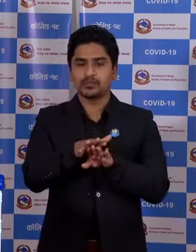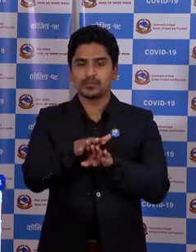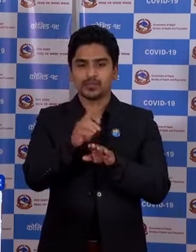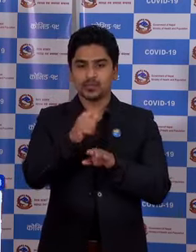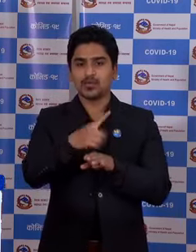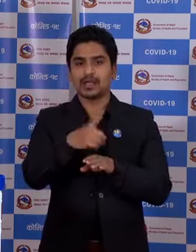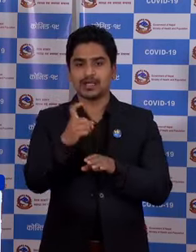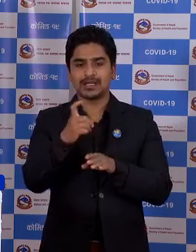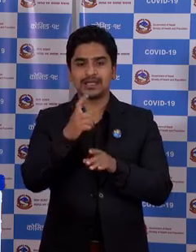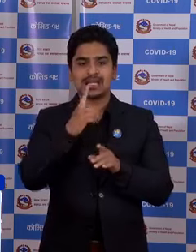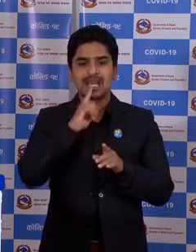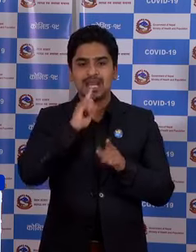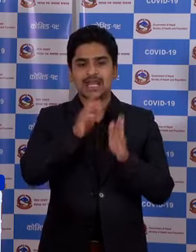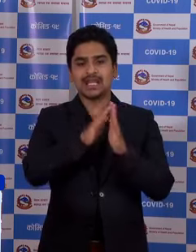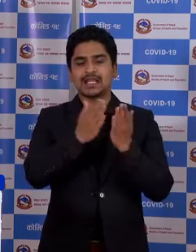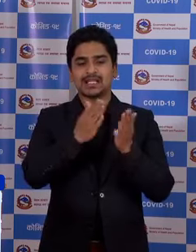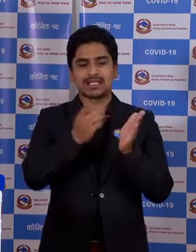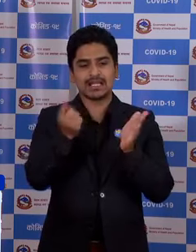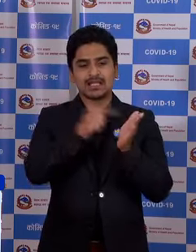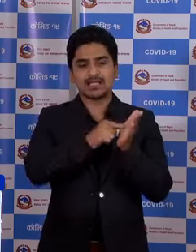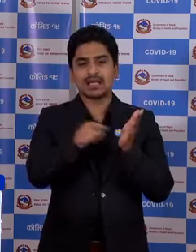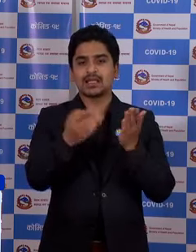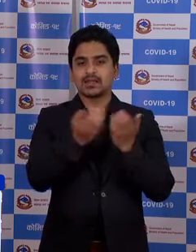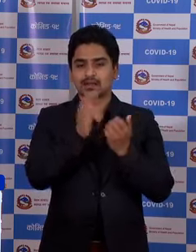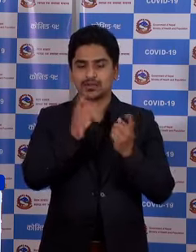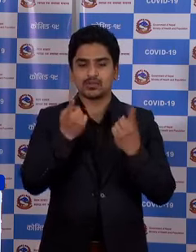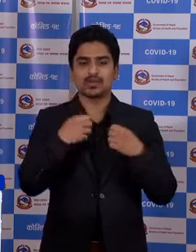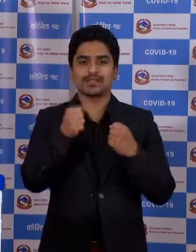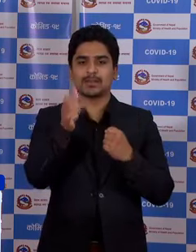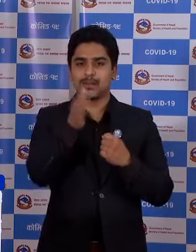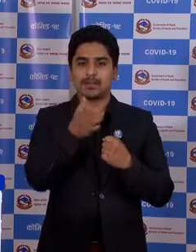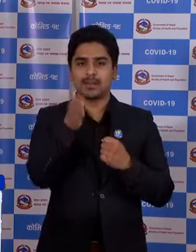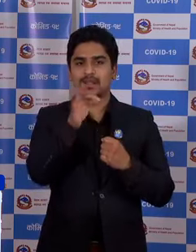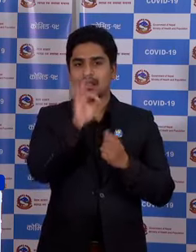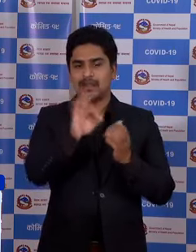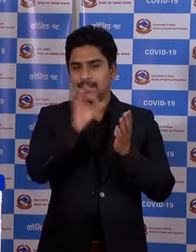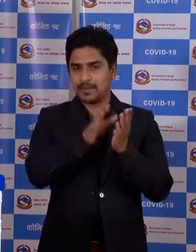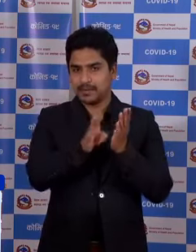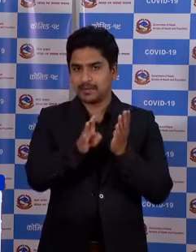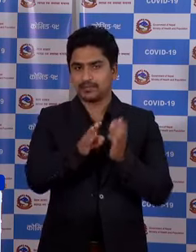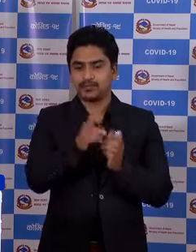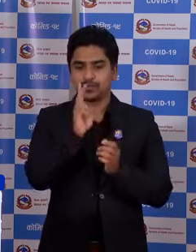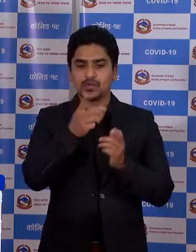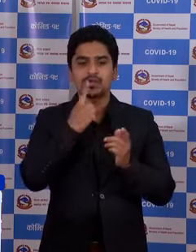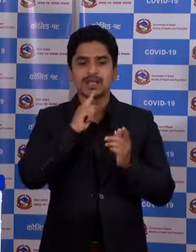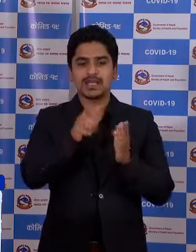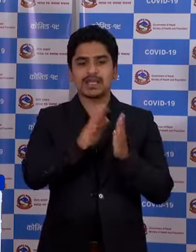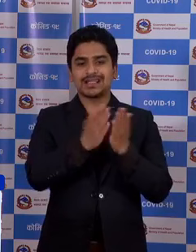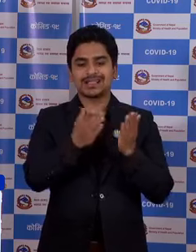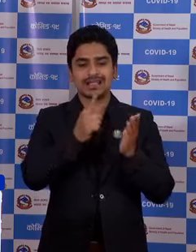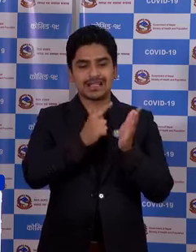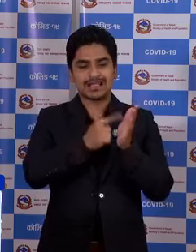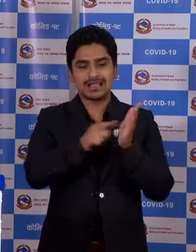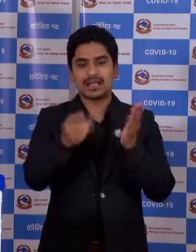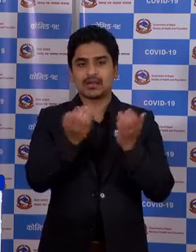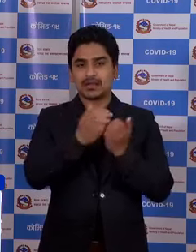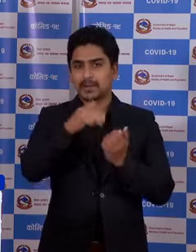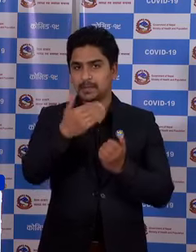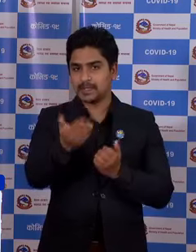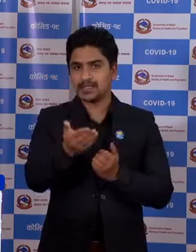परीक्षणहरूको लागि निर्देशिका जारी गरेका छौँ स्वास्थ्य तथा जनसङ्ख्या मन्त्रालयबाट। सो निर्देशिका जारी गरे